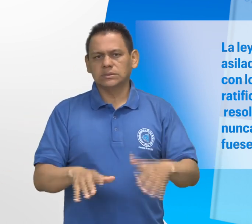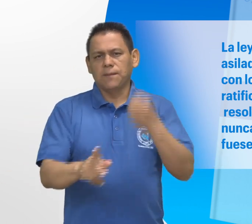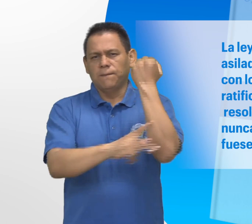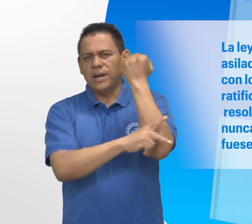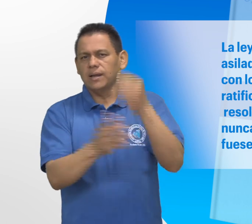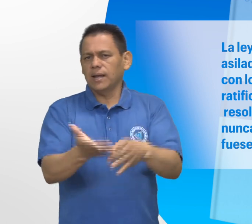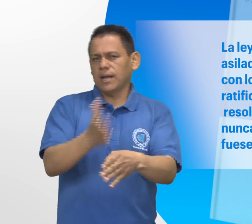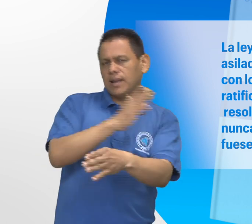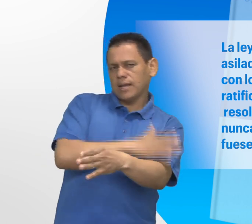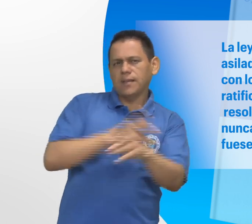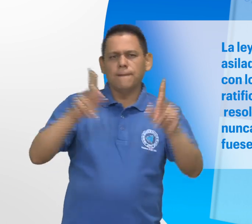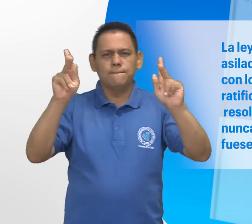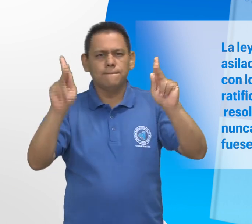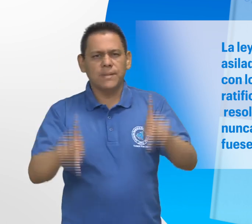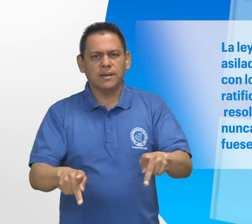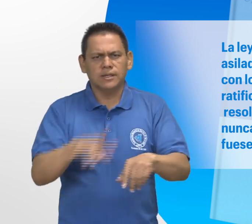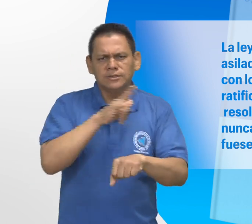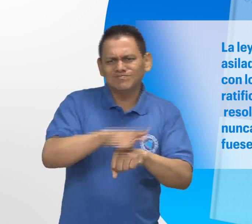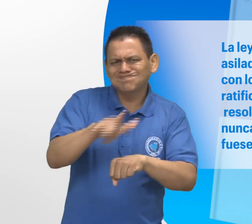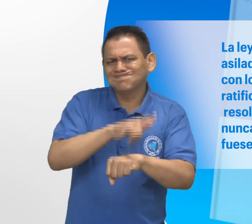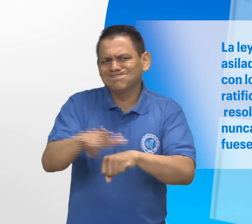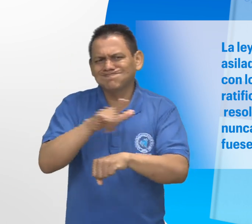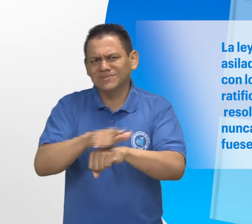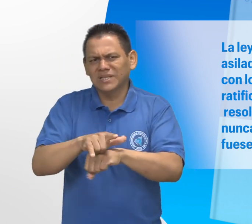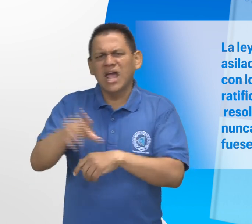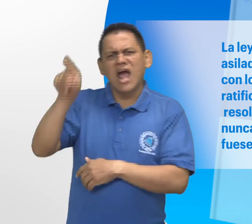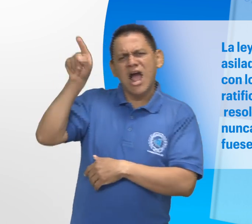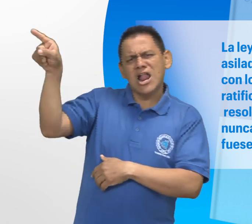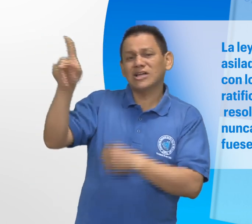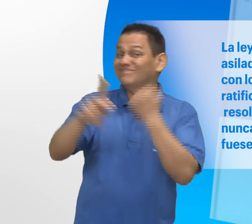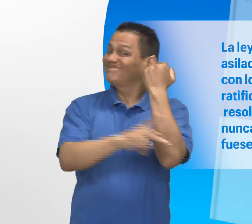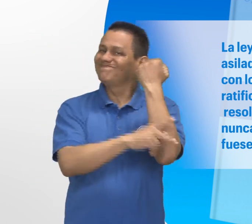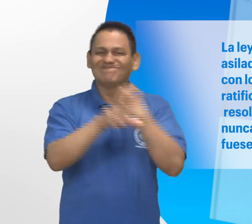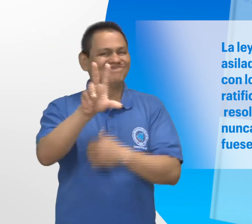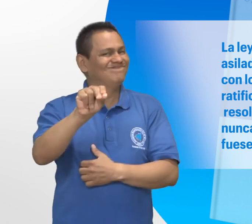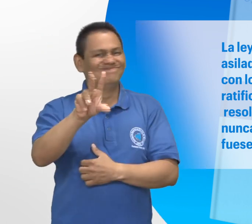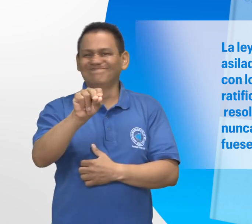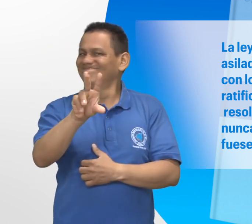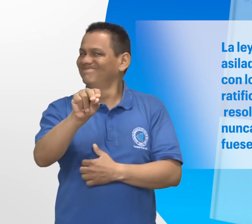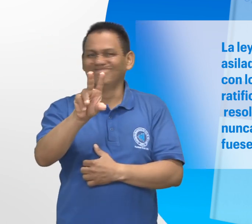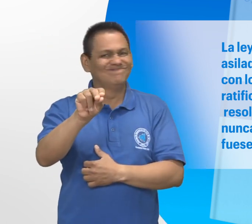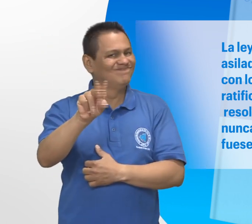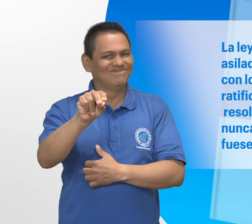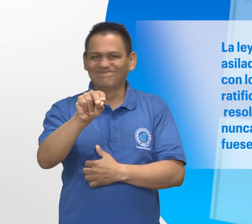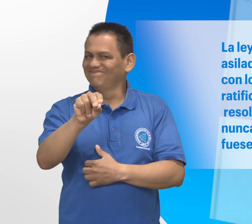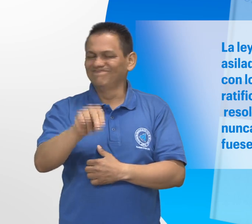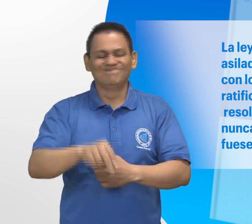asilado, nunca podrá enviársele al país donde fue perseguido.